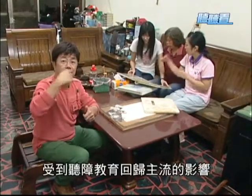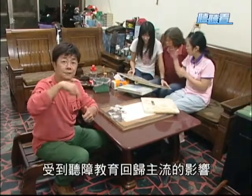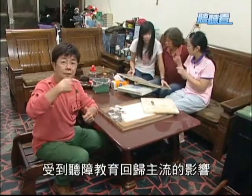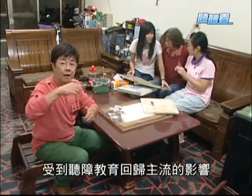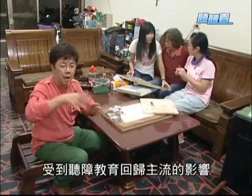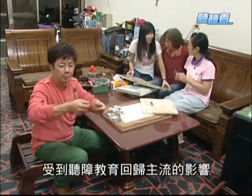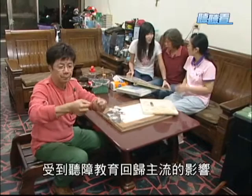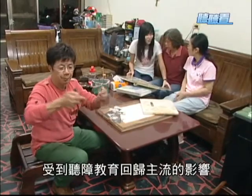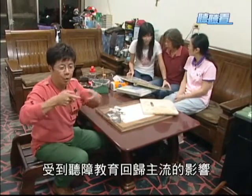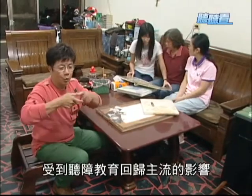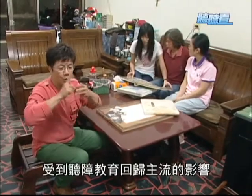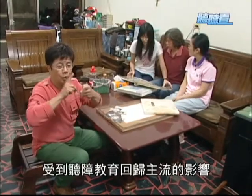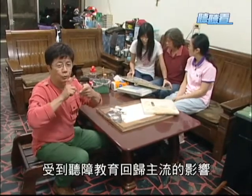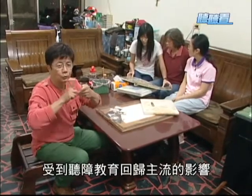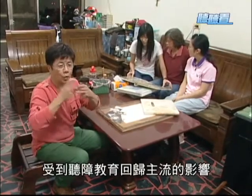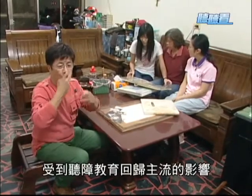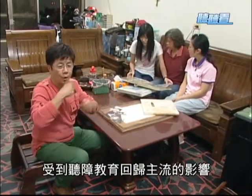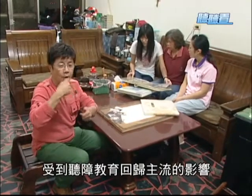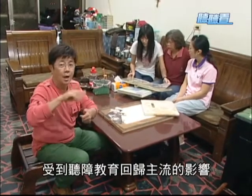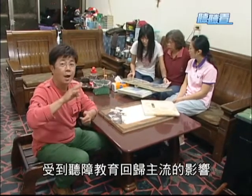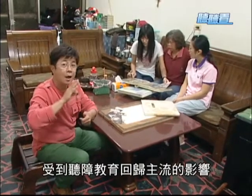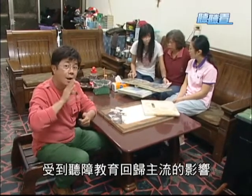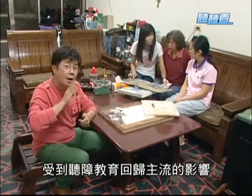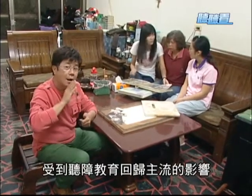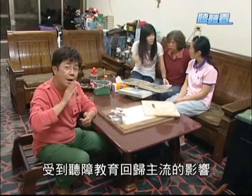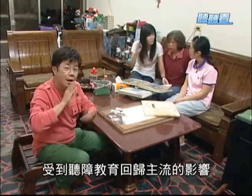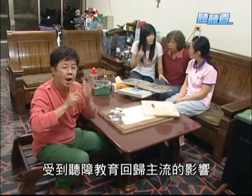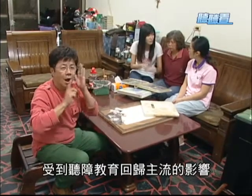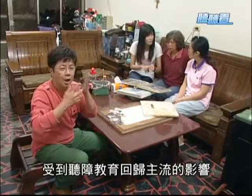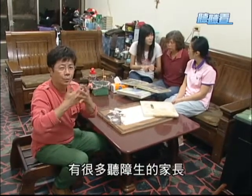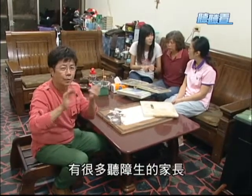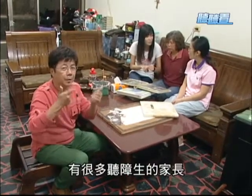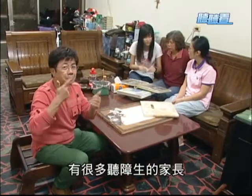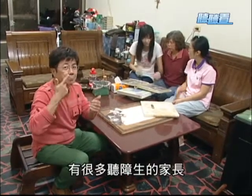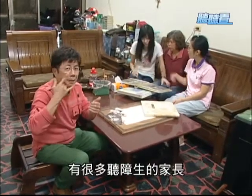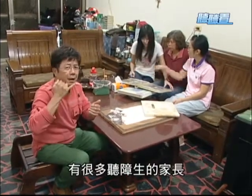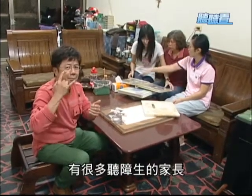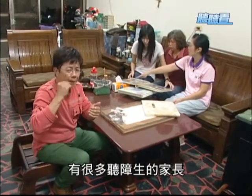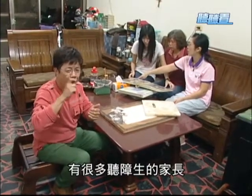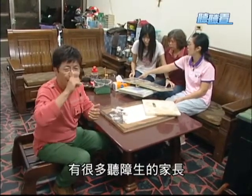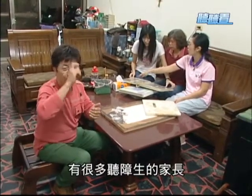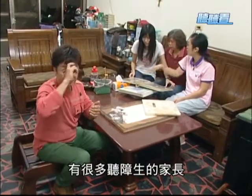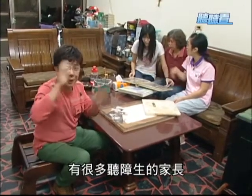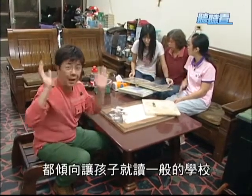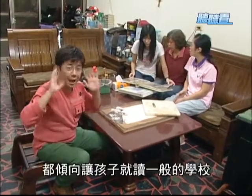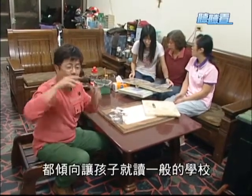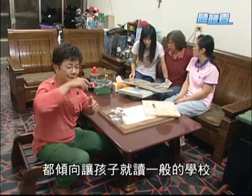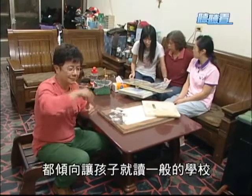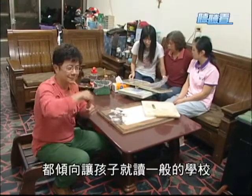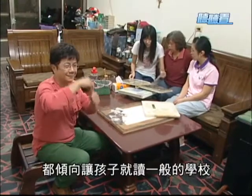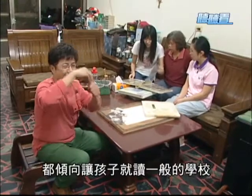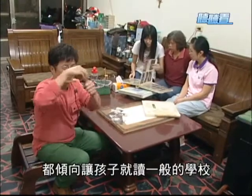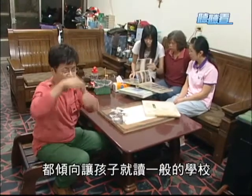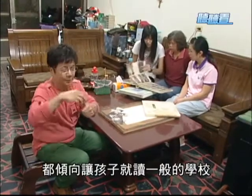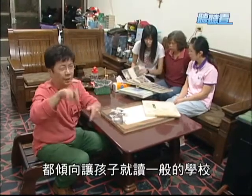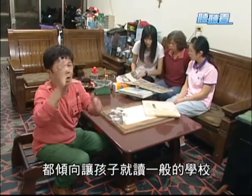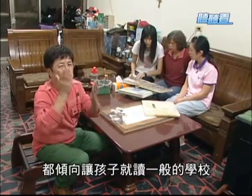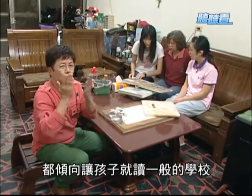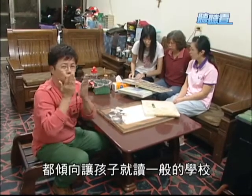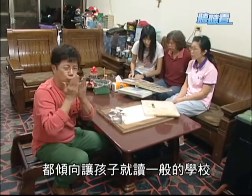受到听障教育回归主流的影响，有很多听障生的家长呢，都倾向让孩子就读一般